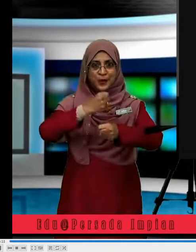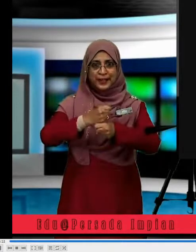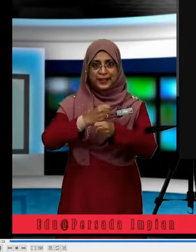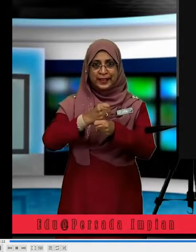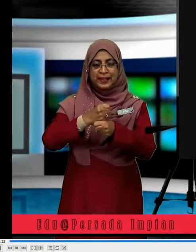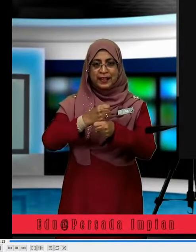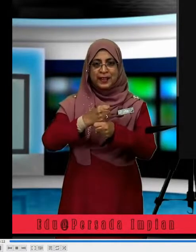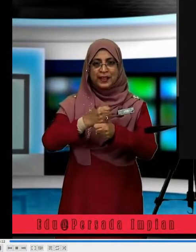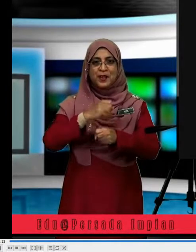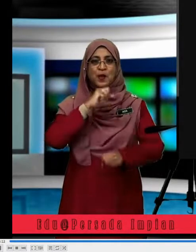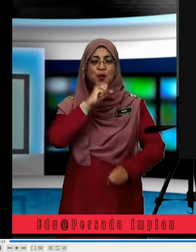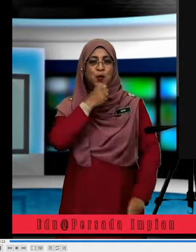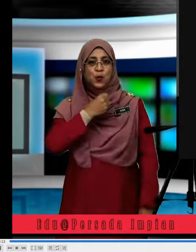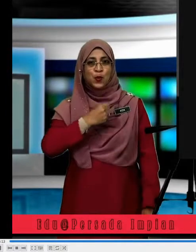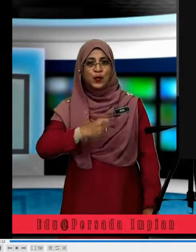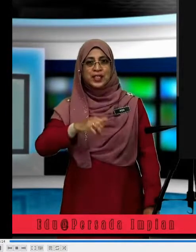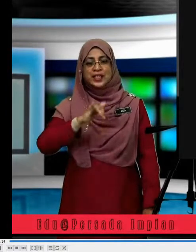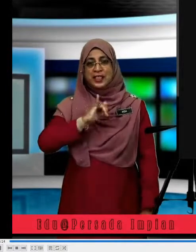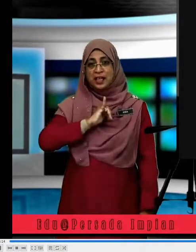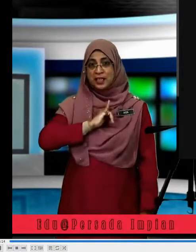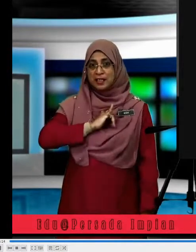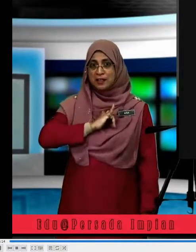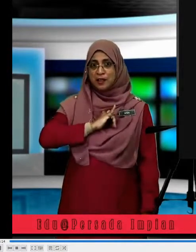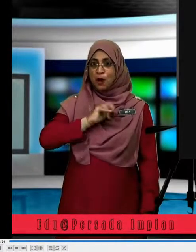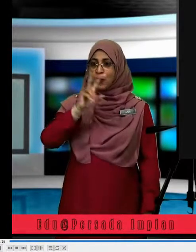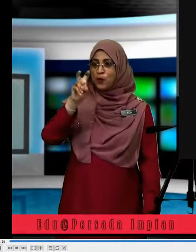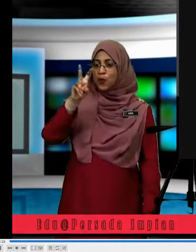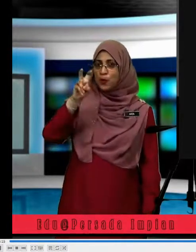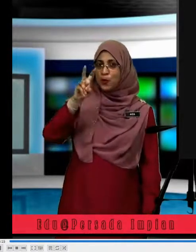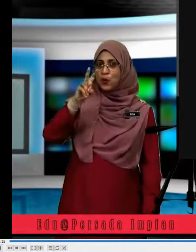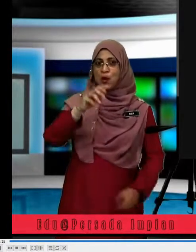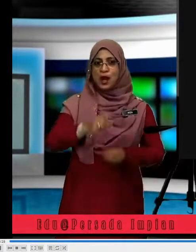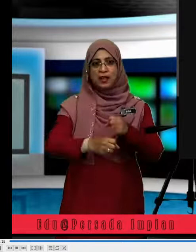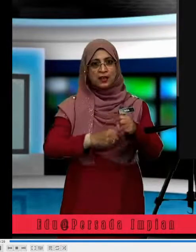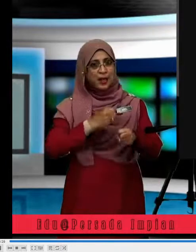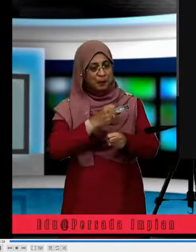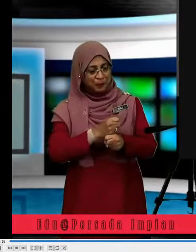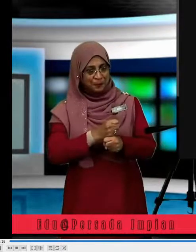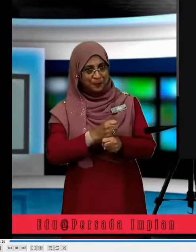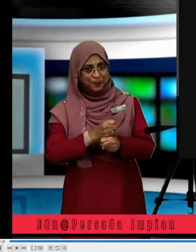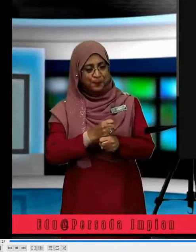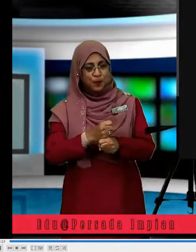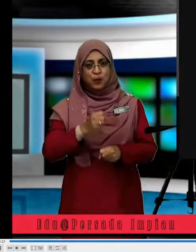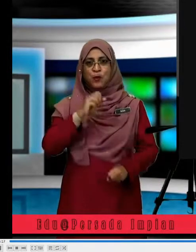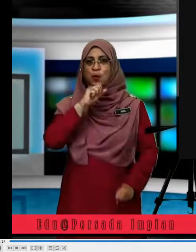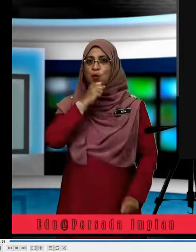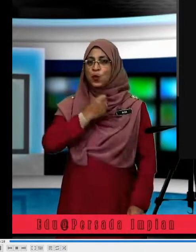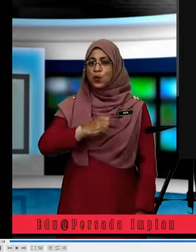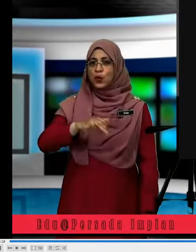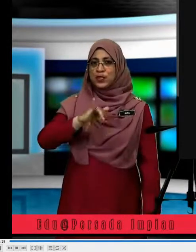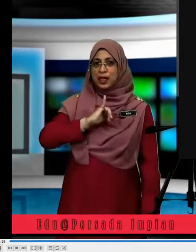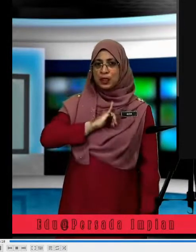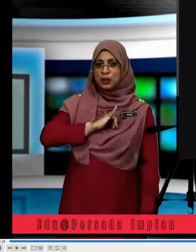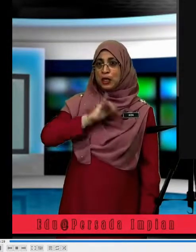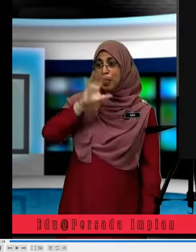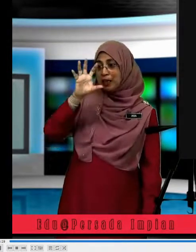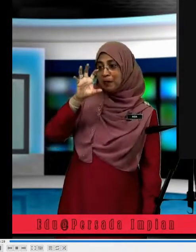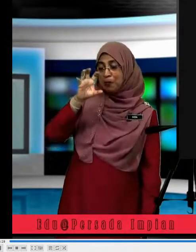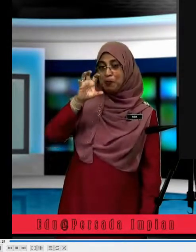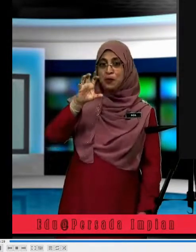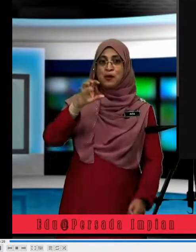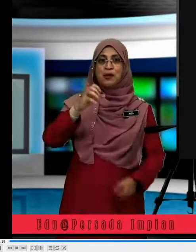tahun Umur saya 20 tahun umur